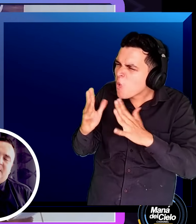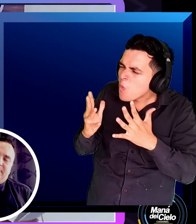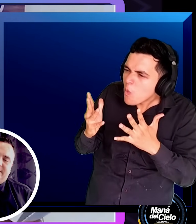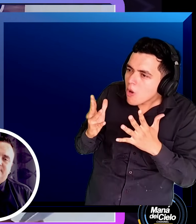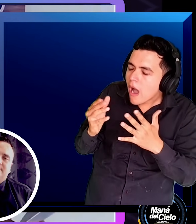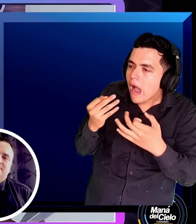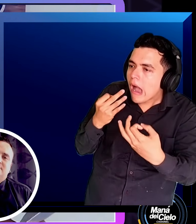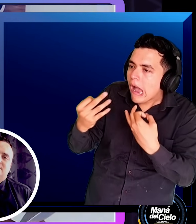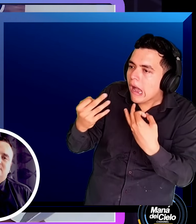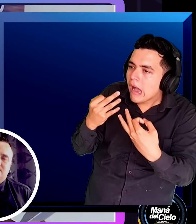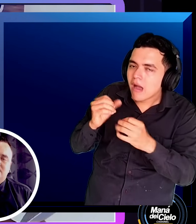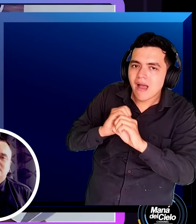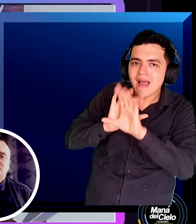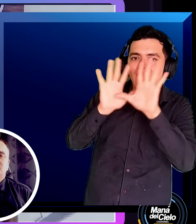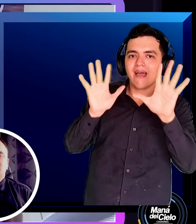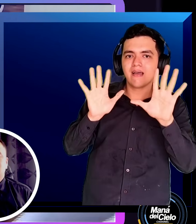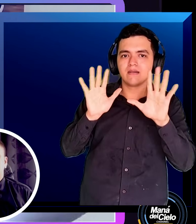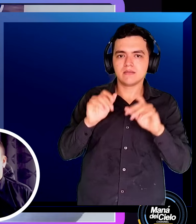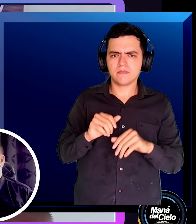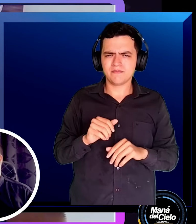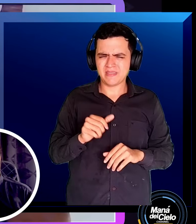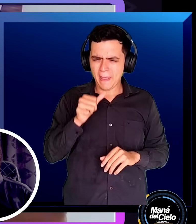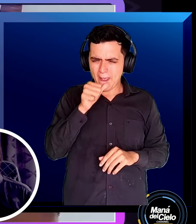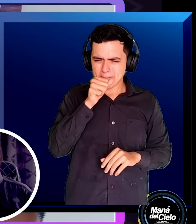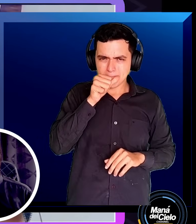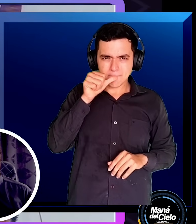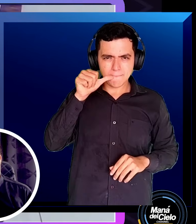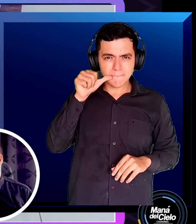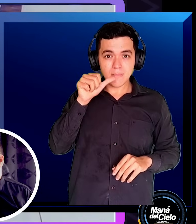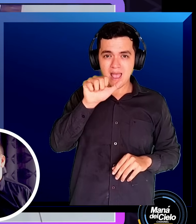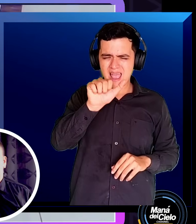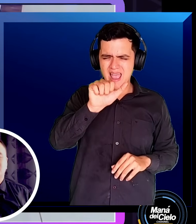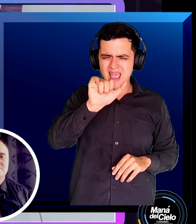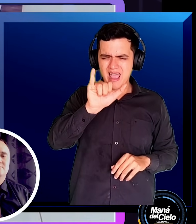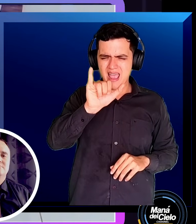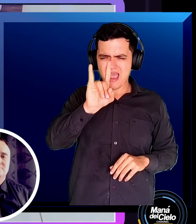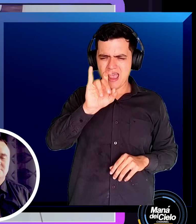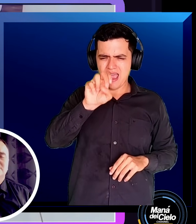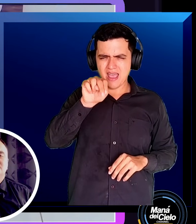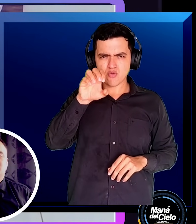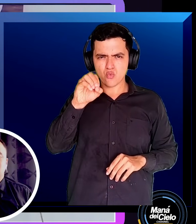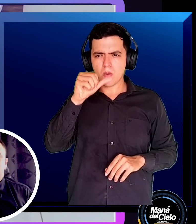Ayunarán y tendrán luto.